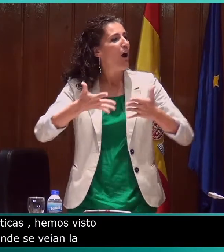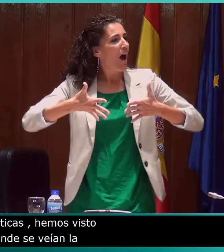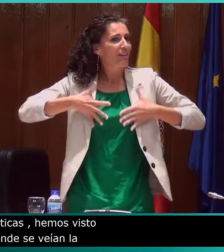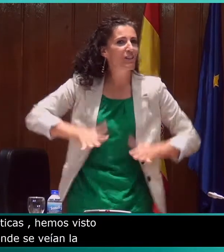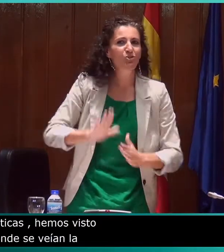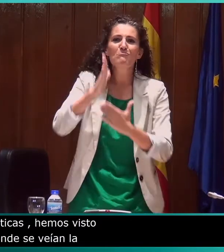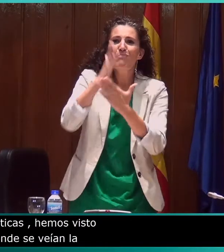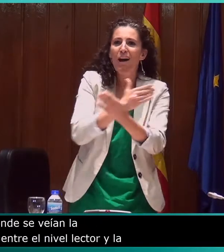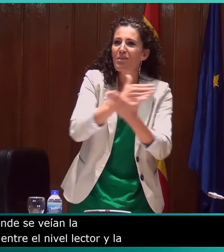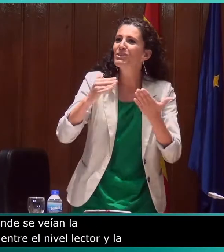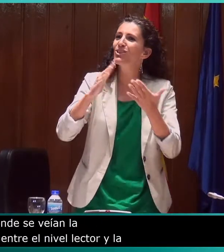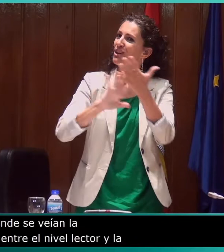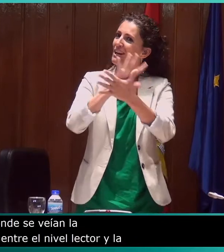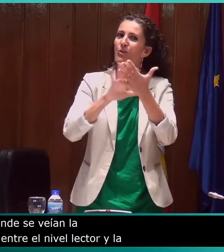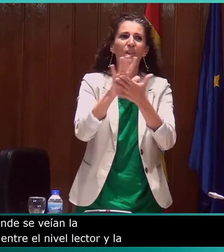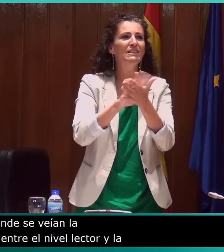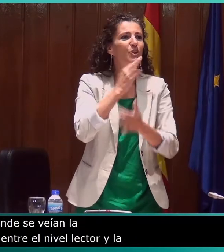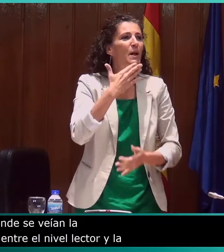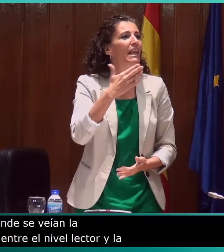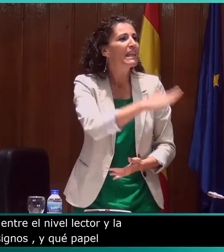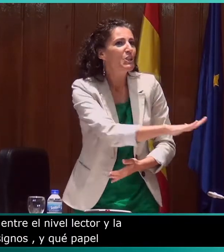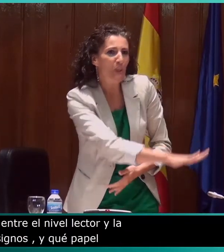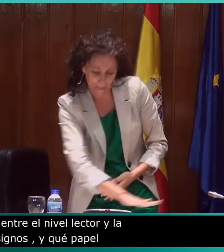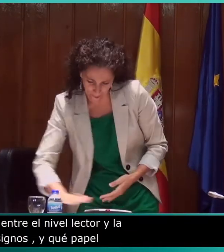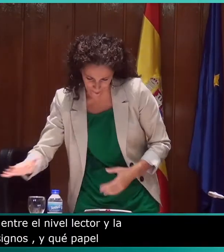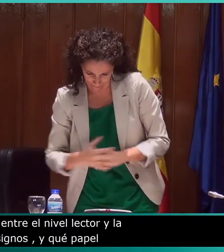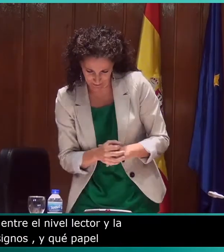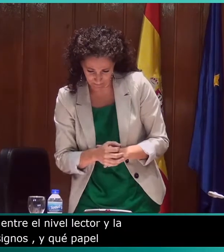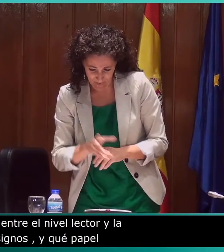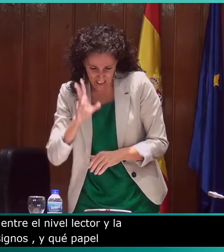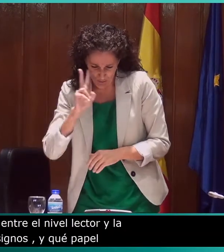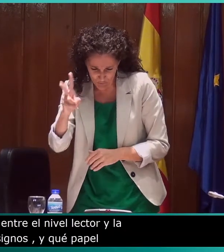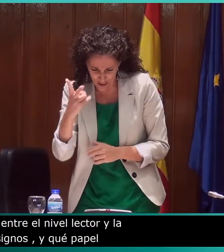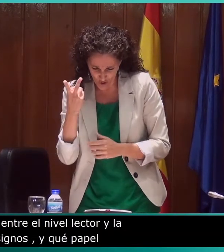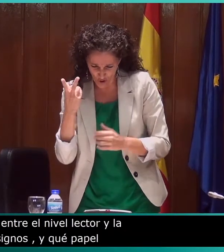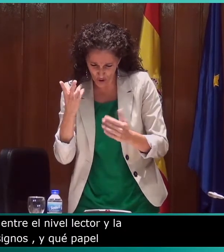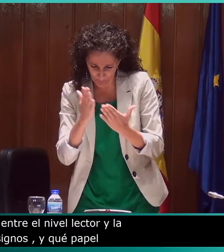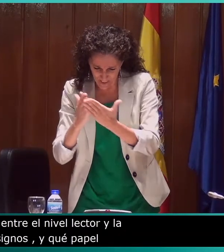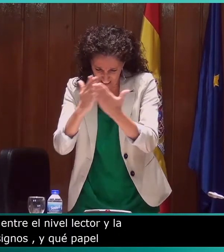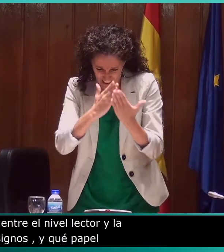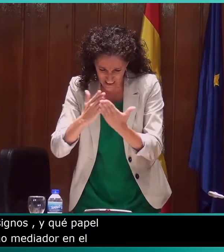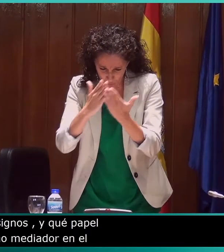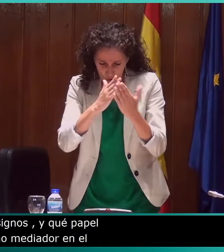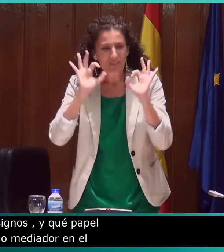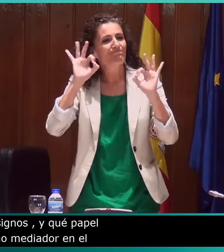lector de las personas sordas la adquisición de los parámetros formacionales en edad temprana hemos visto